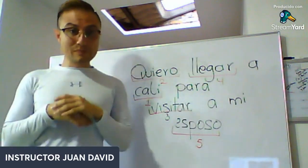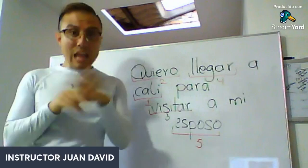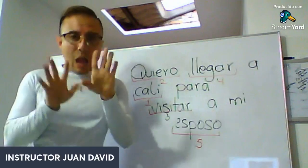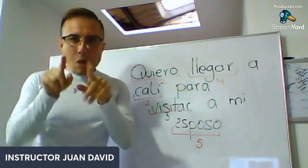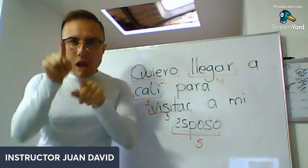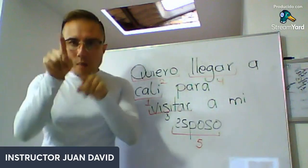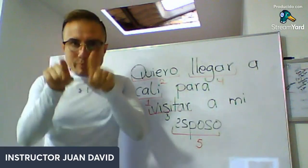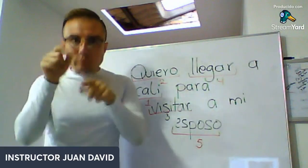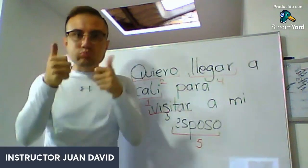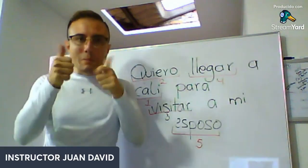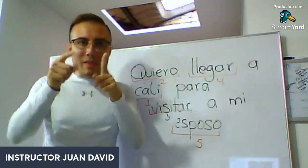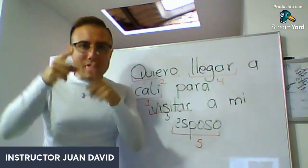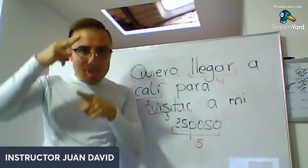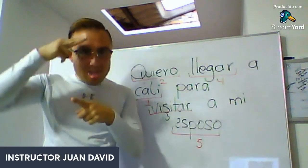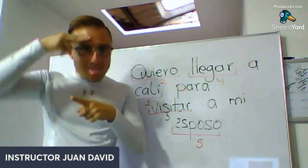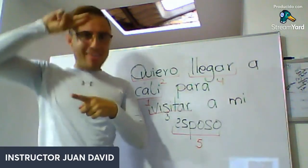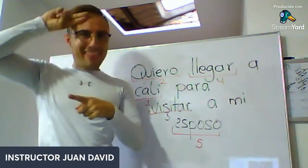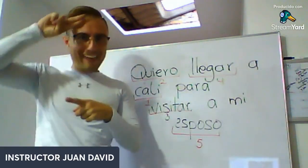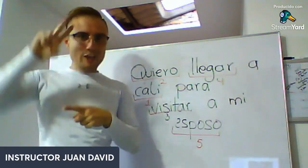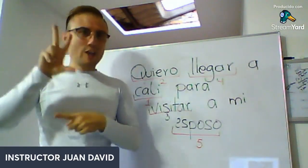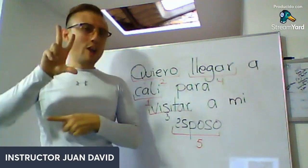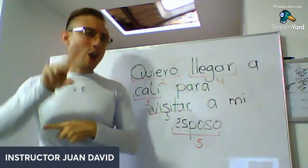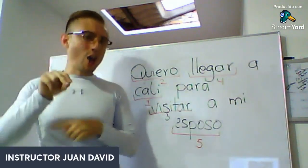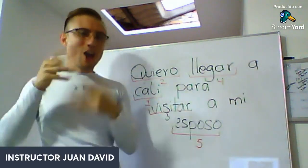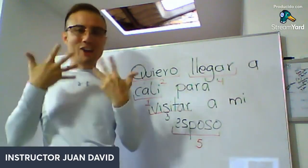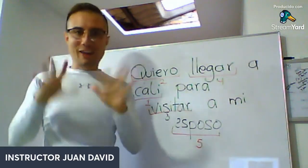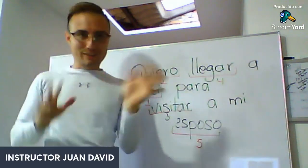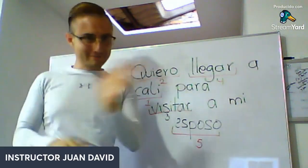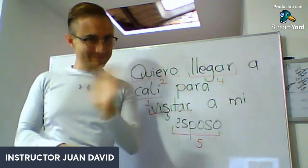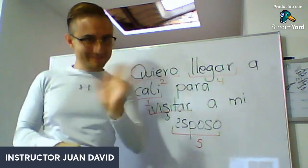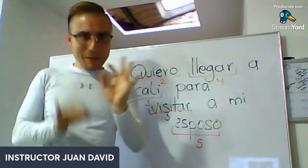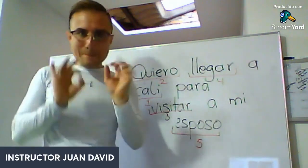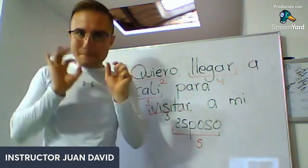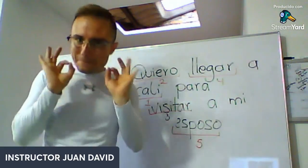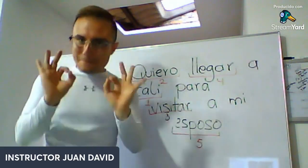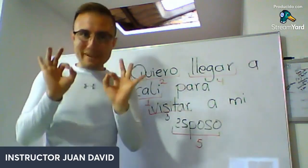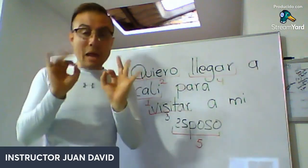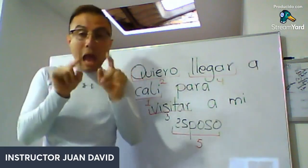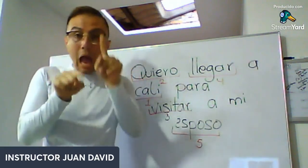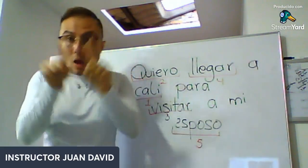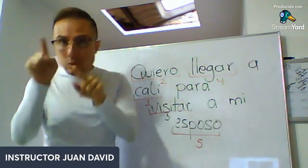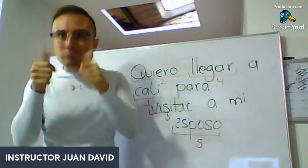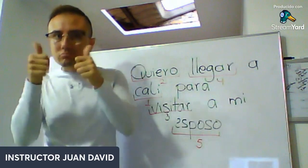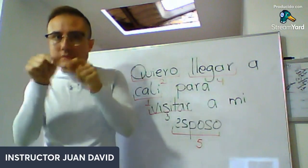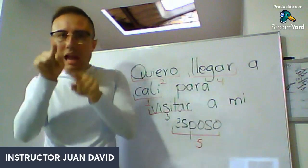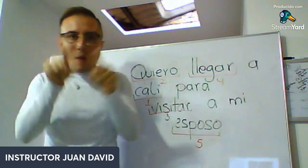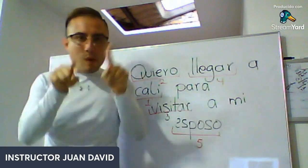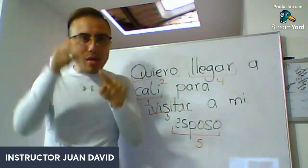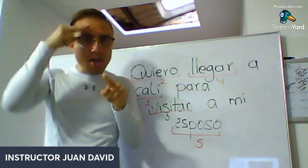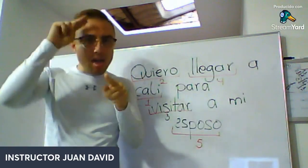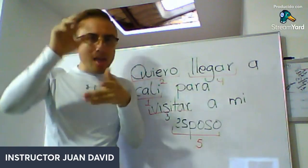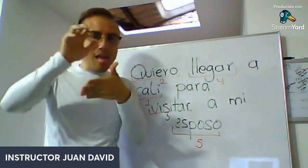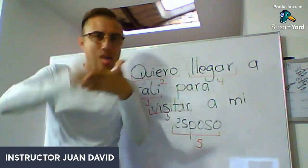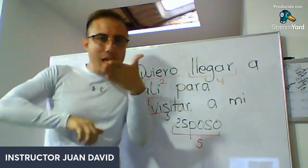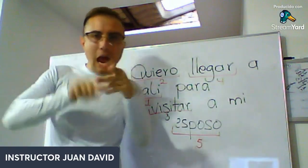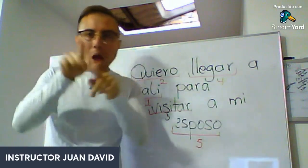sí queda claro algunos estuvieron bien cuando me tradujeron el orden de la frase pero hay algunos que